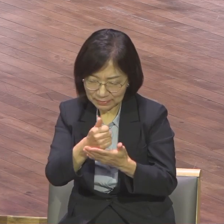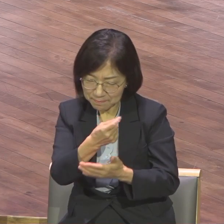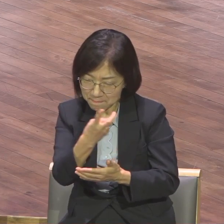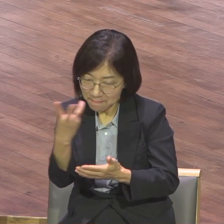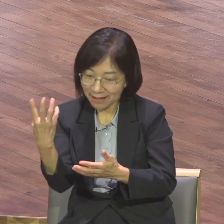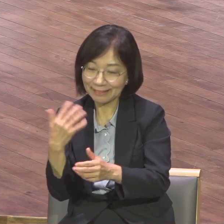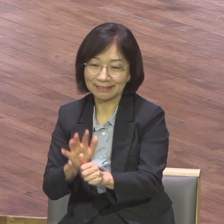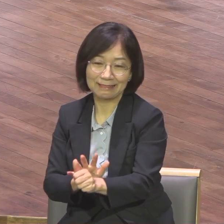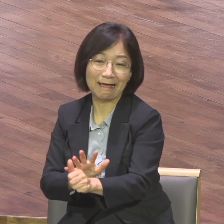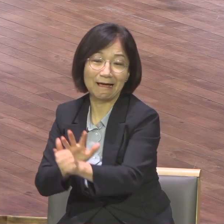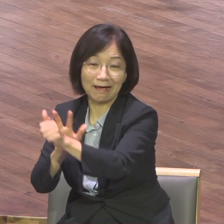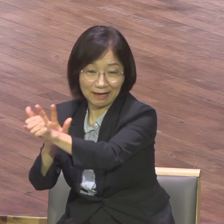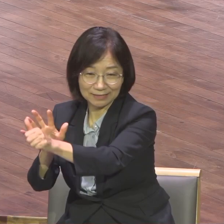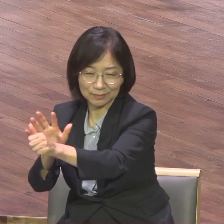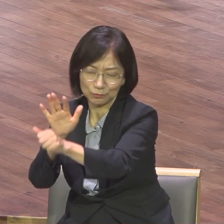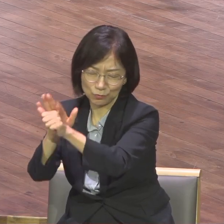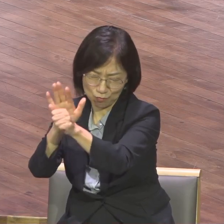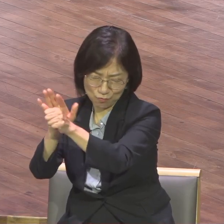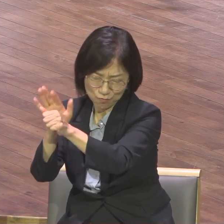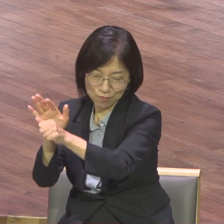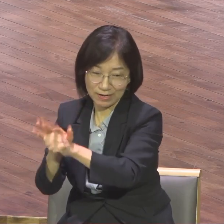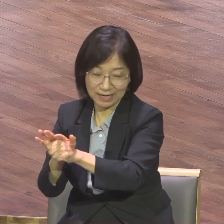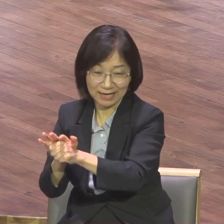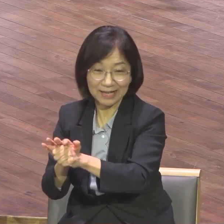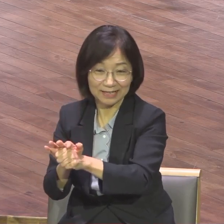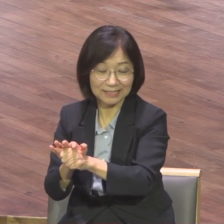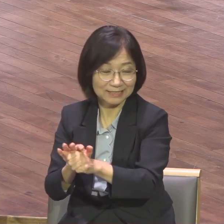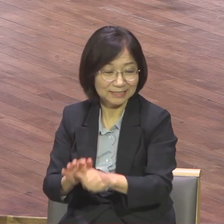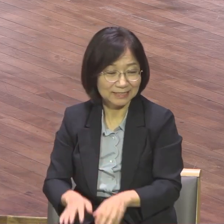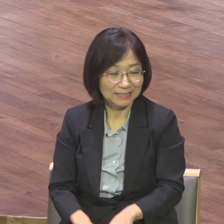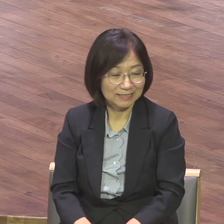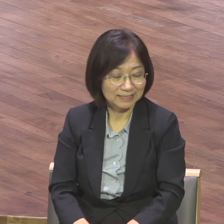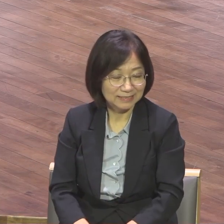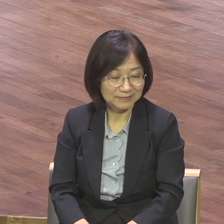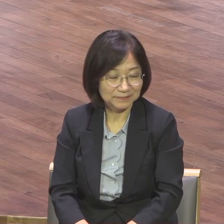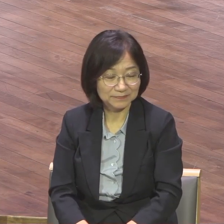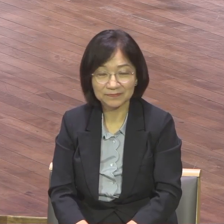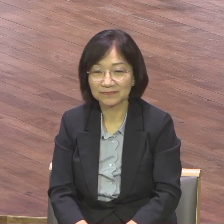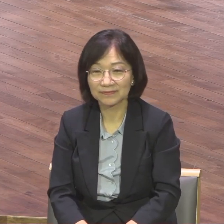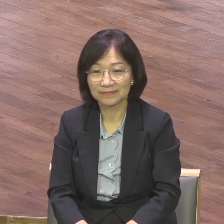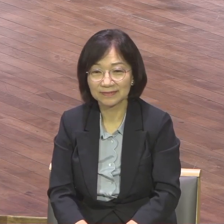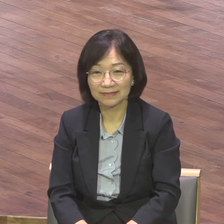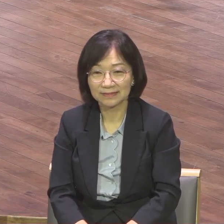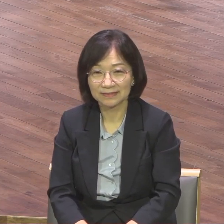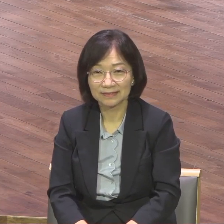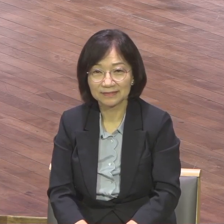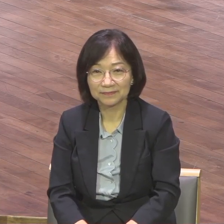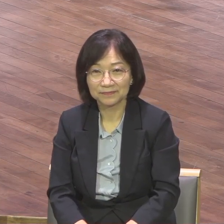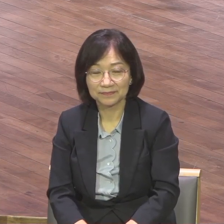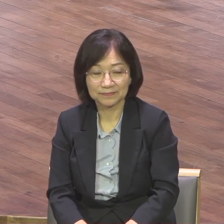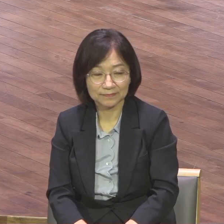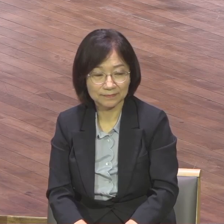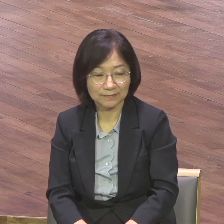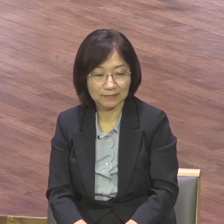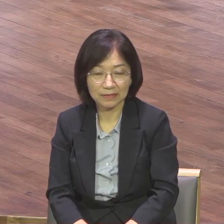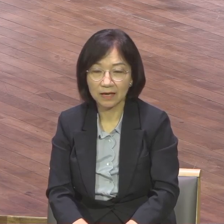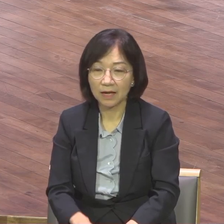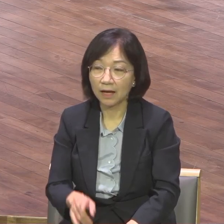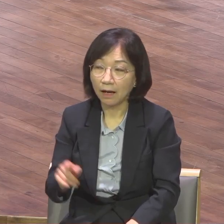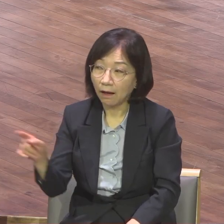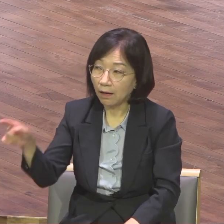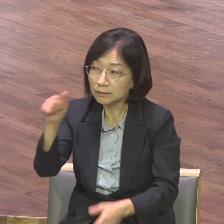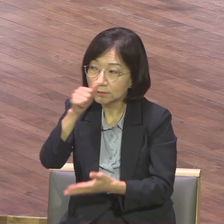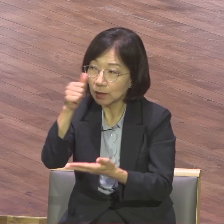헌신해서 많이 도와주고 했는데 사실 뭐 우리 장로님들이 뭐 티나게 무슨 편하게 큰 사업하는 분들 거의